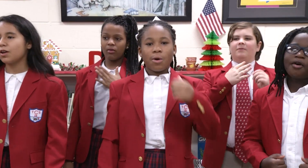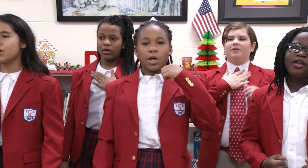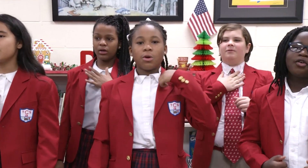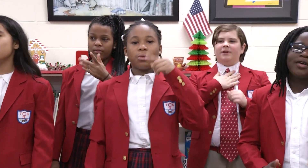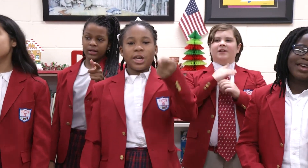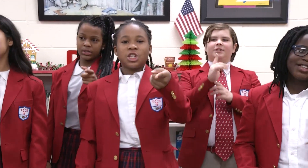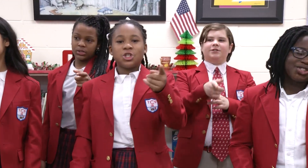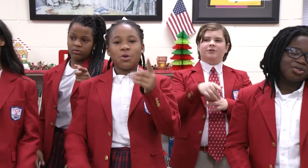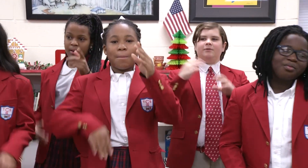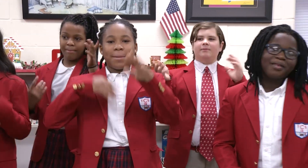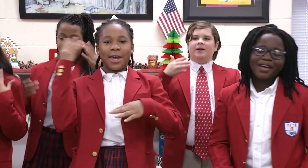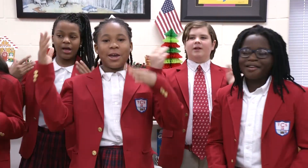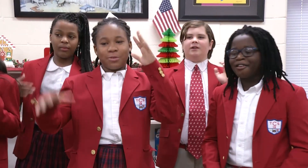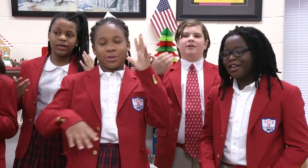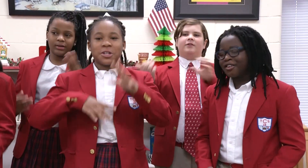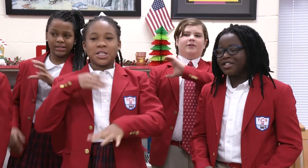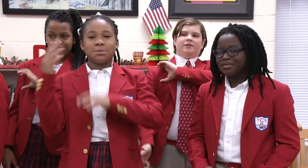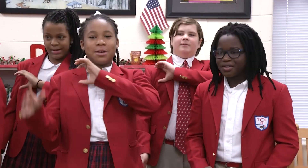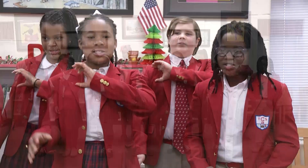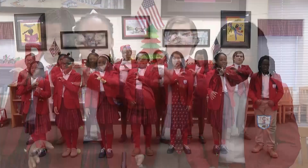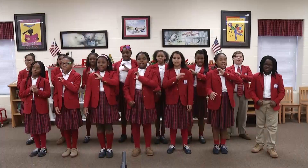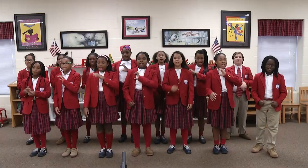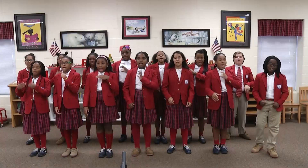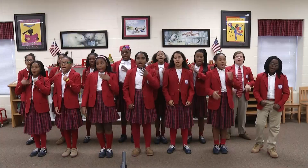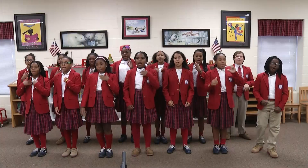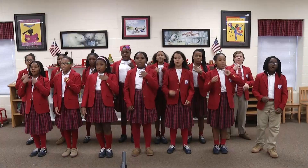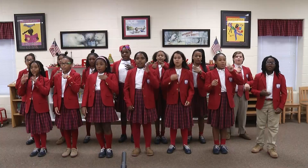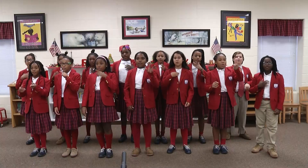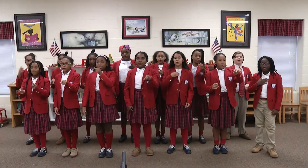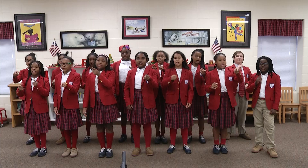wanna wish you a Merry Christmas.